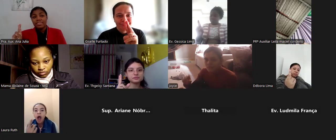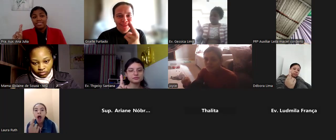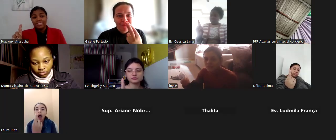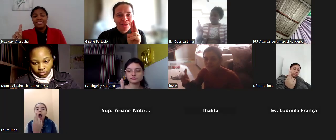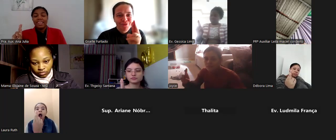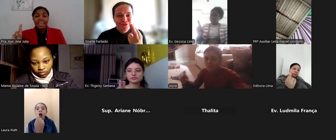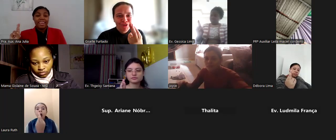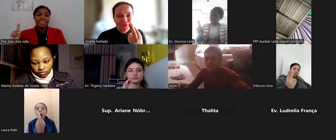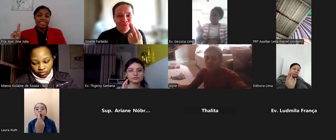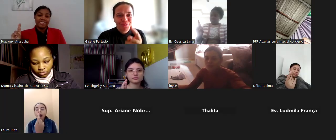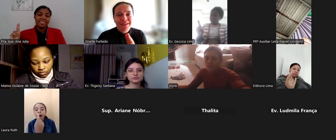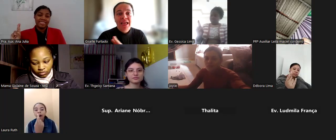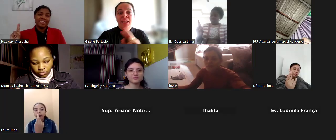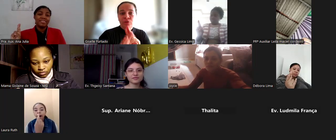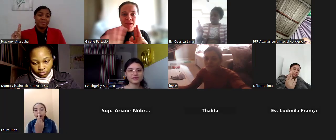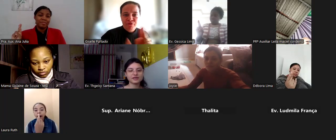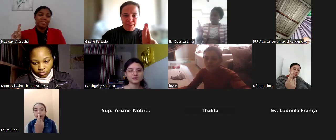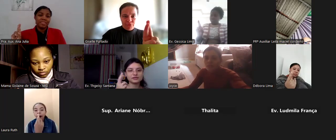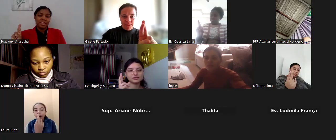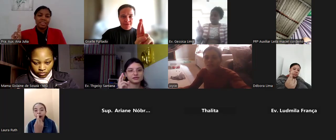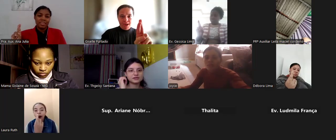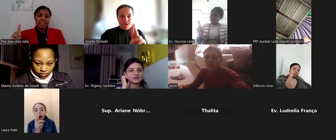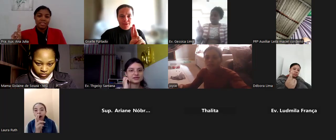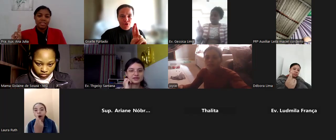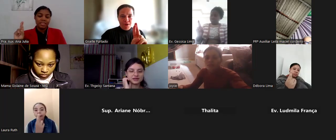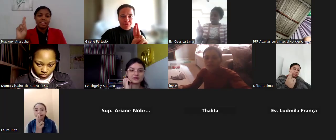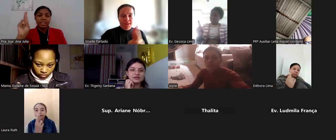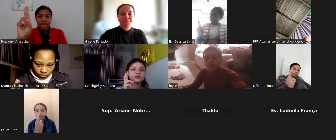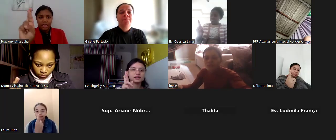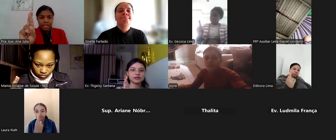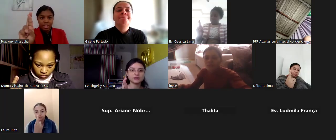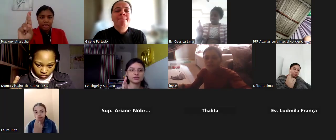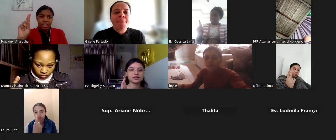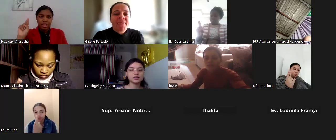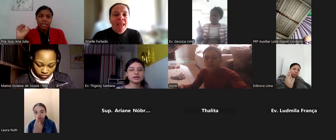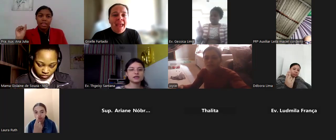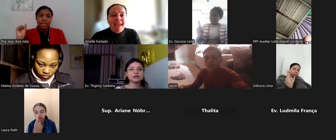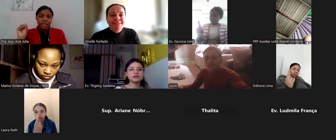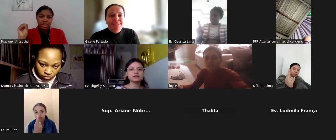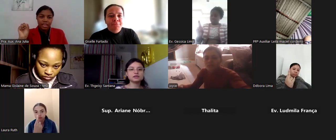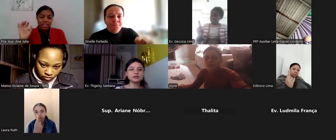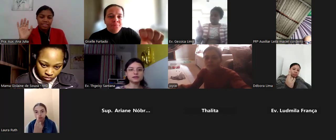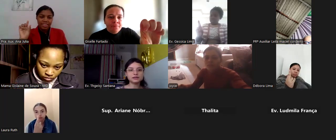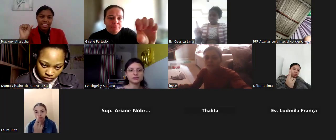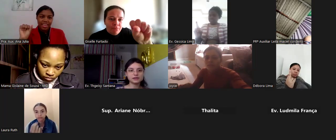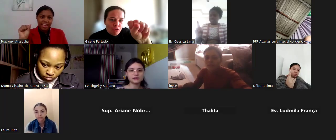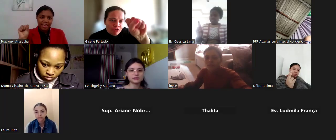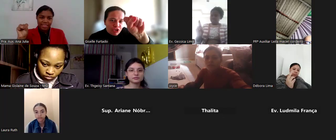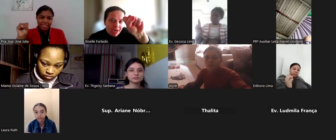Que é mais fácil da gente movimentar. Não tem movimento, letra R, normal, tá? S, mão